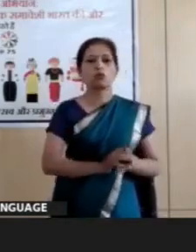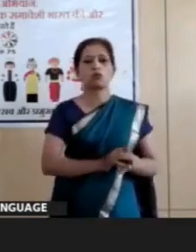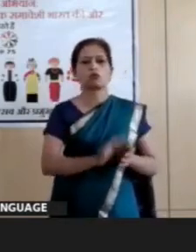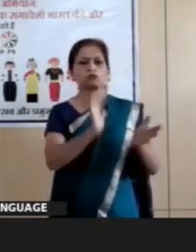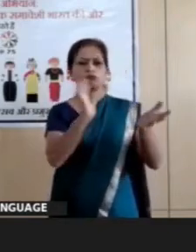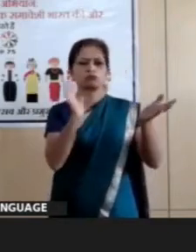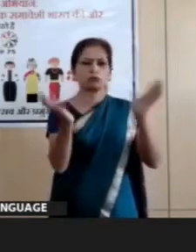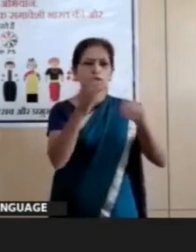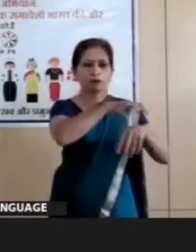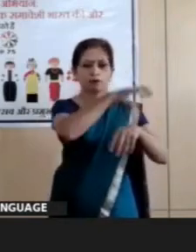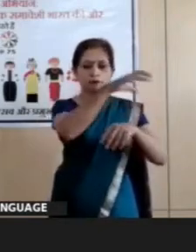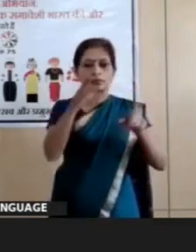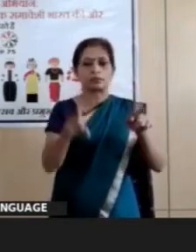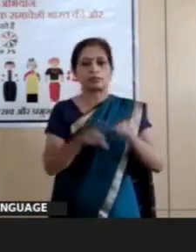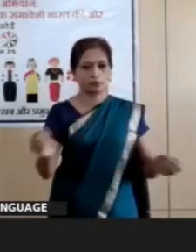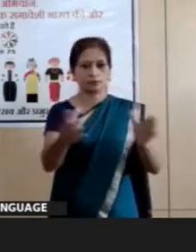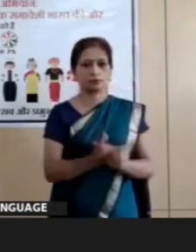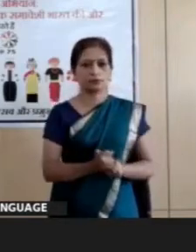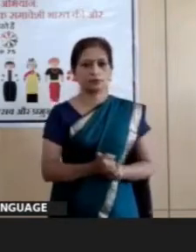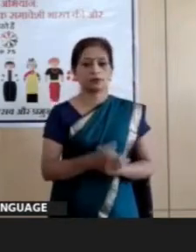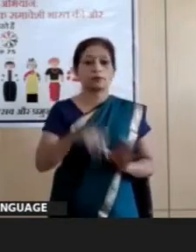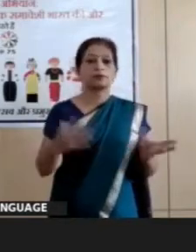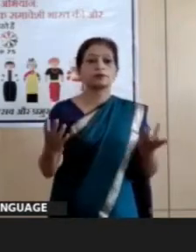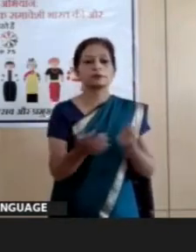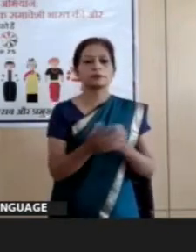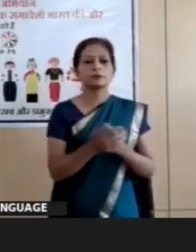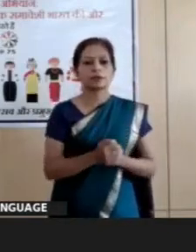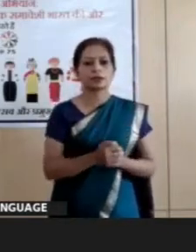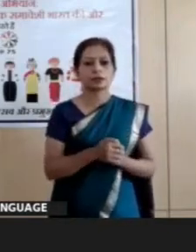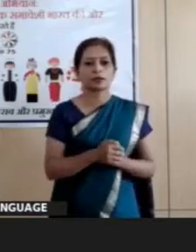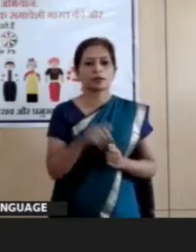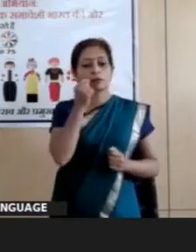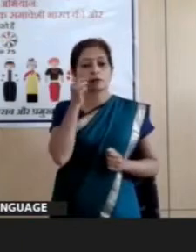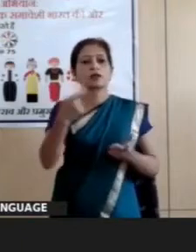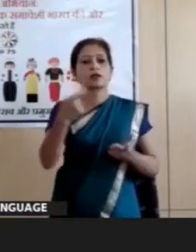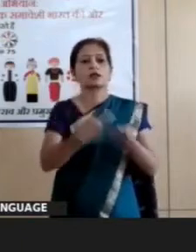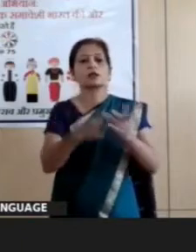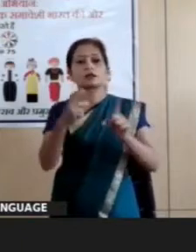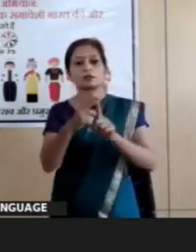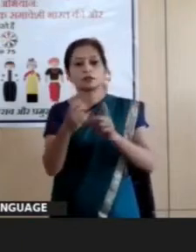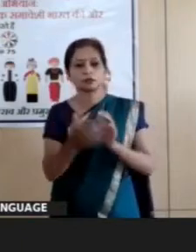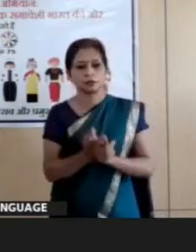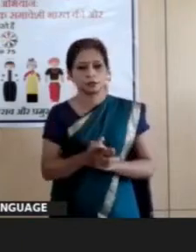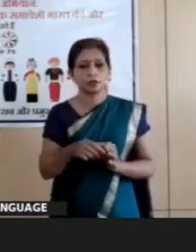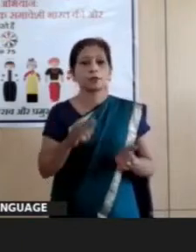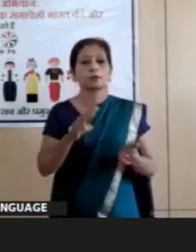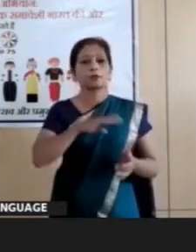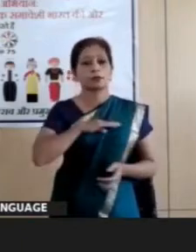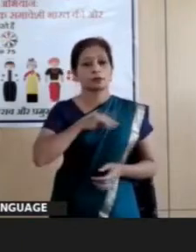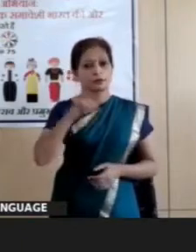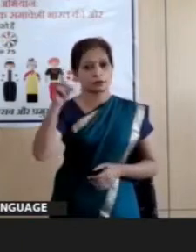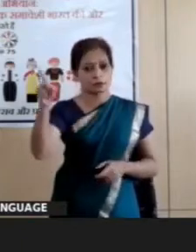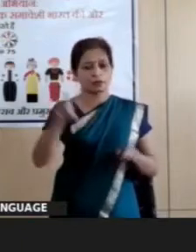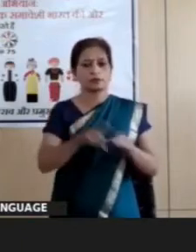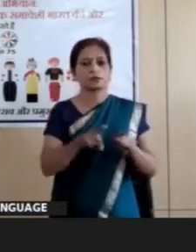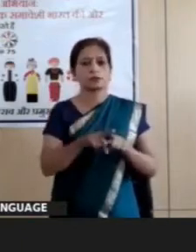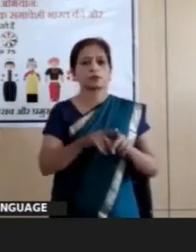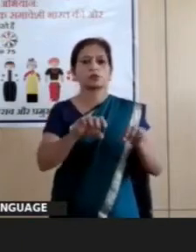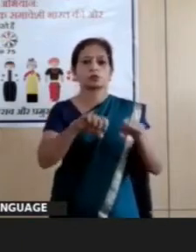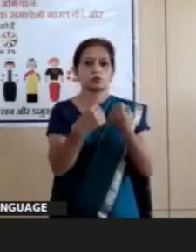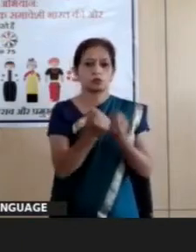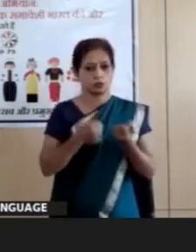की संस्था बनने की कोशिश करेंगे। हमारे साथ हमारी प्रिय रामदास मुंडे